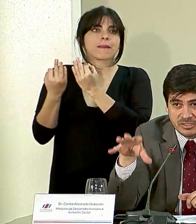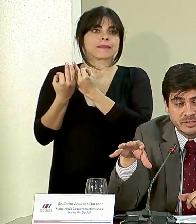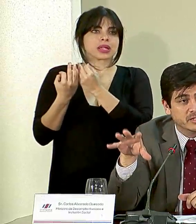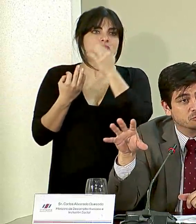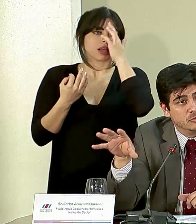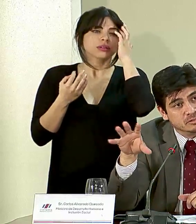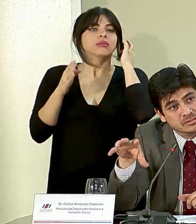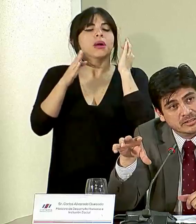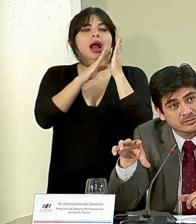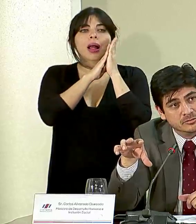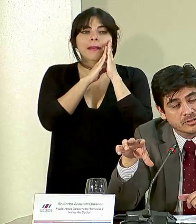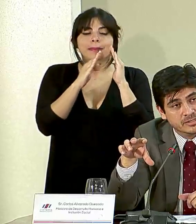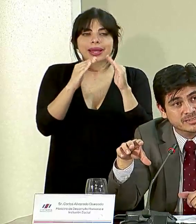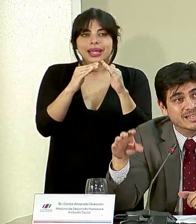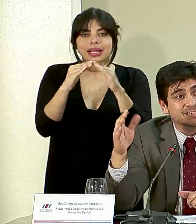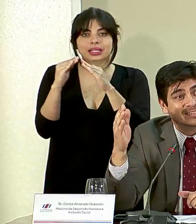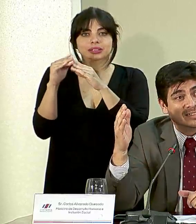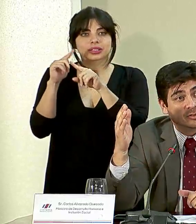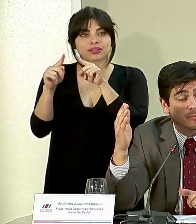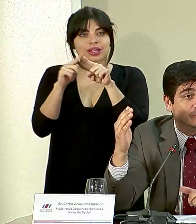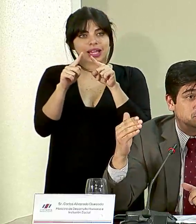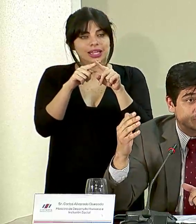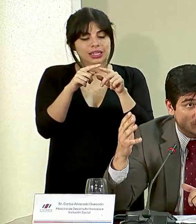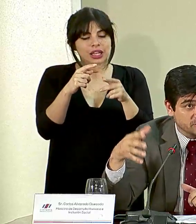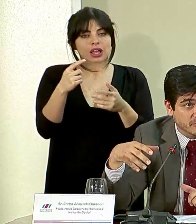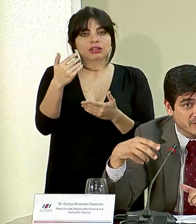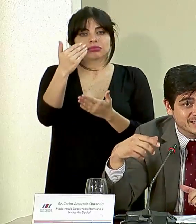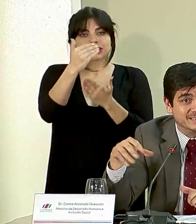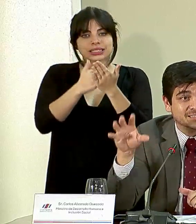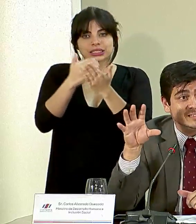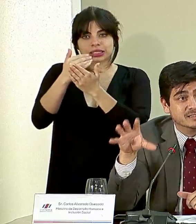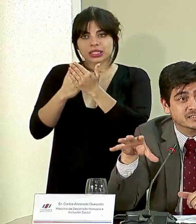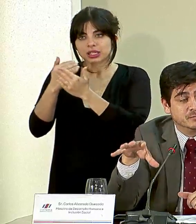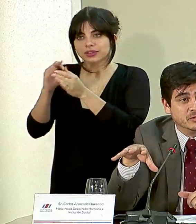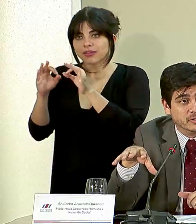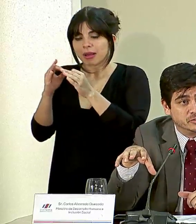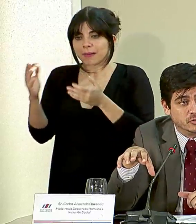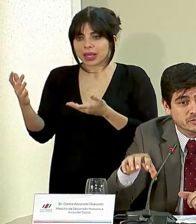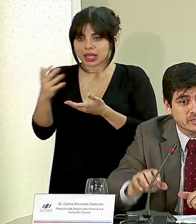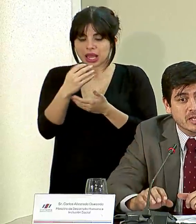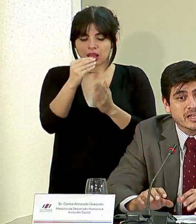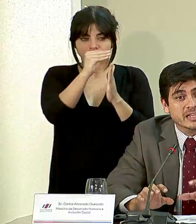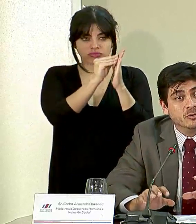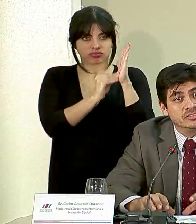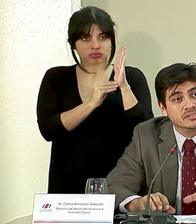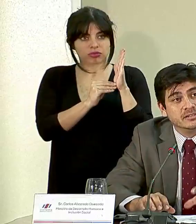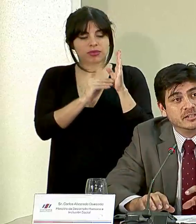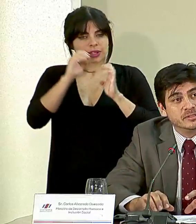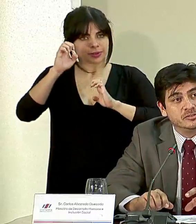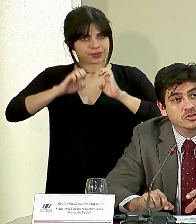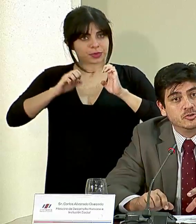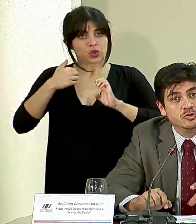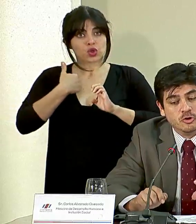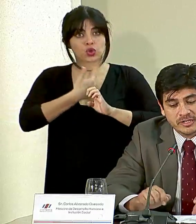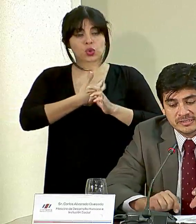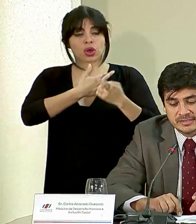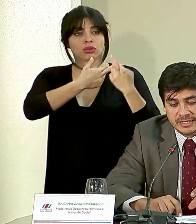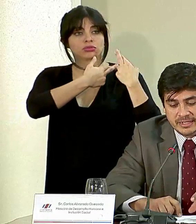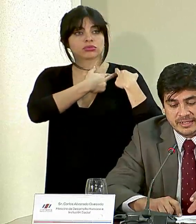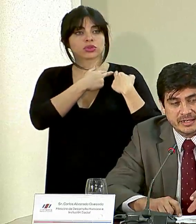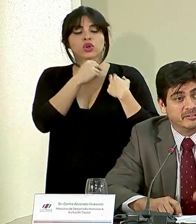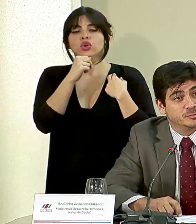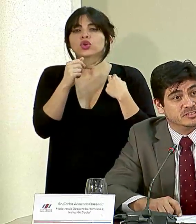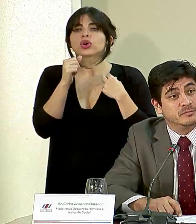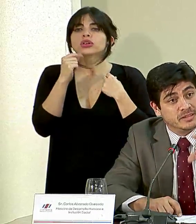va a los albergues o a los distintos lugares, se toman los listados de familias, se hacen esas valoraciones y nuestra intervención no es